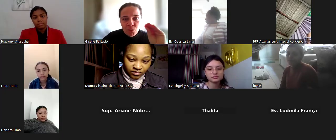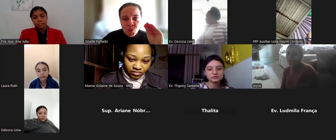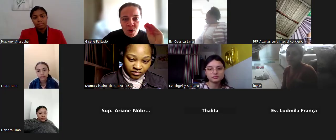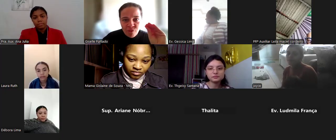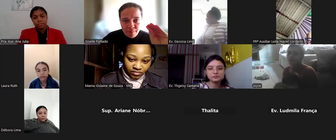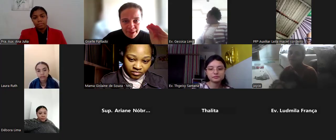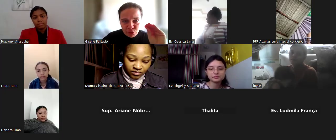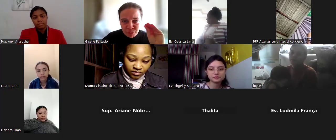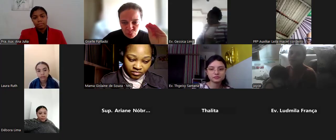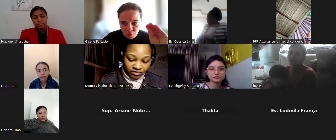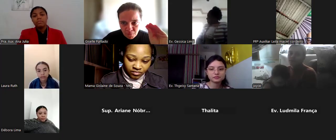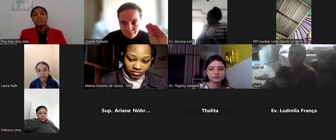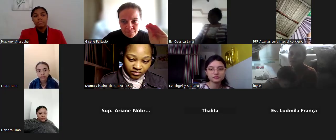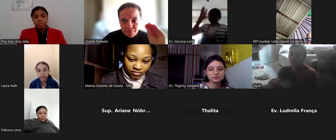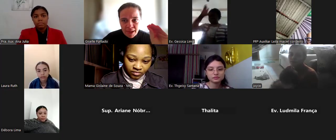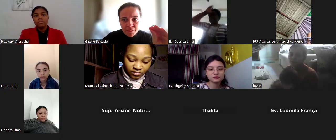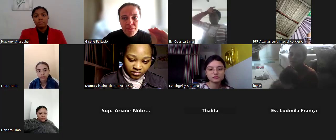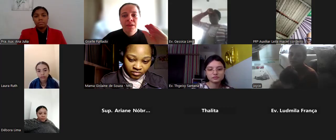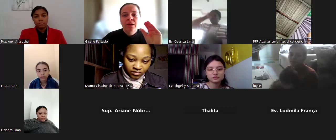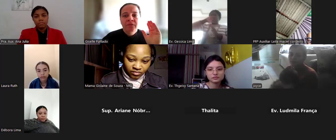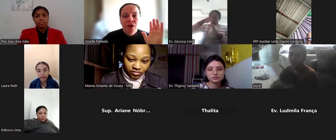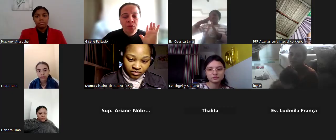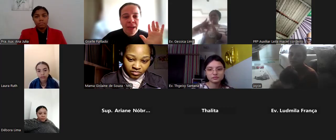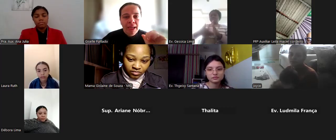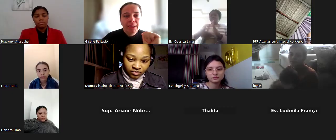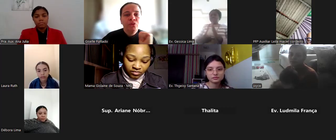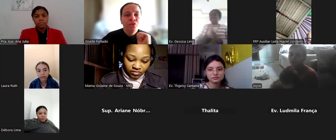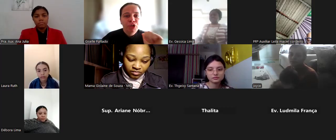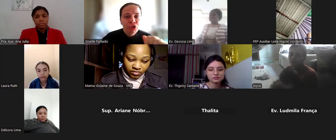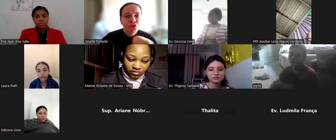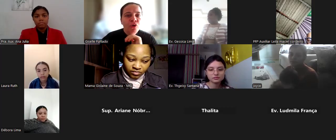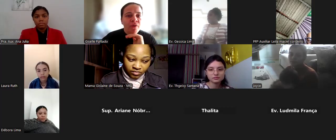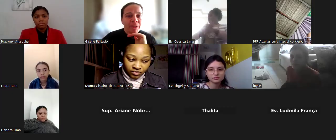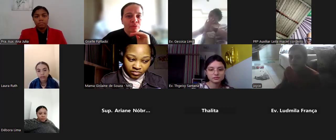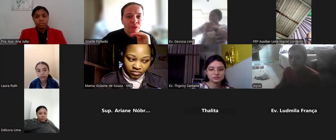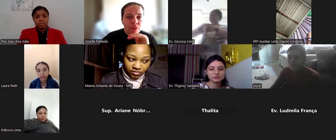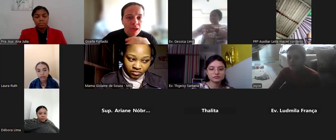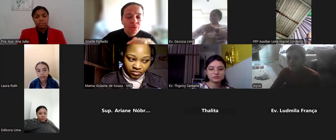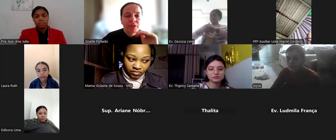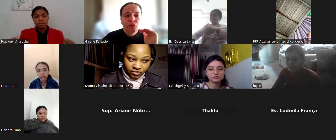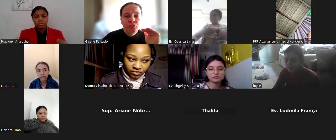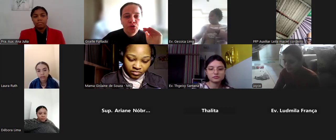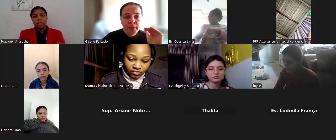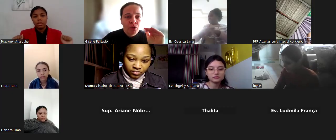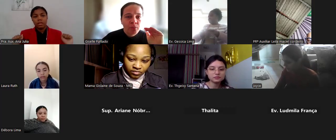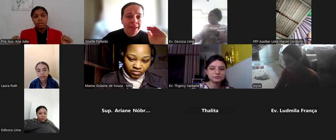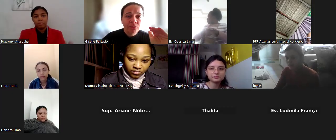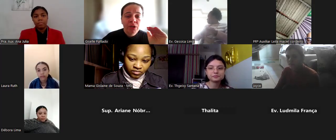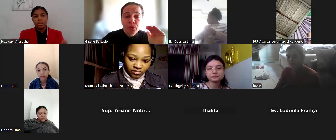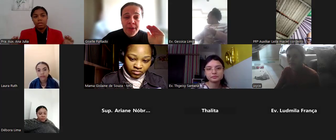o alfabeto manual, tá? Vão lá no vídeo do alfabeto manual. Tem um vídeo bem completo. Ele é um pouquinho